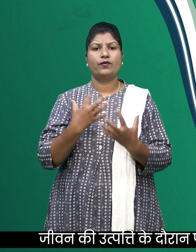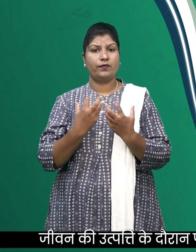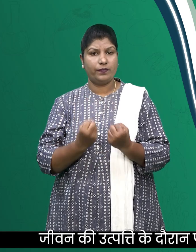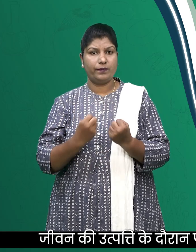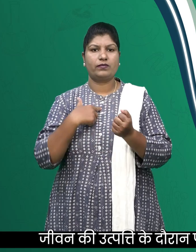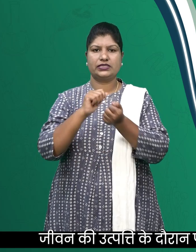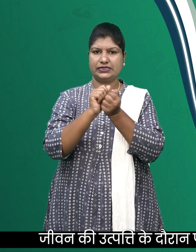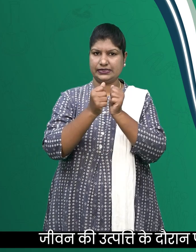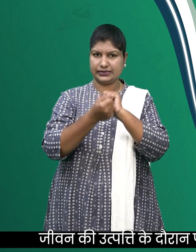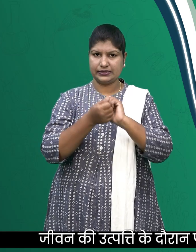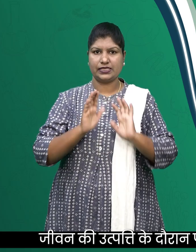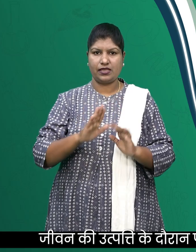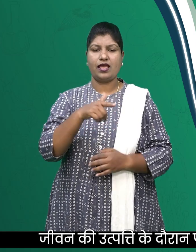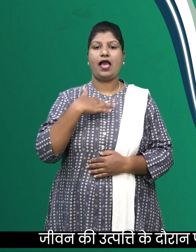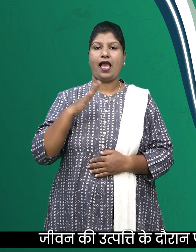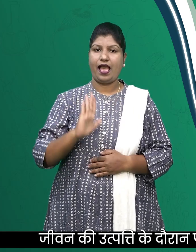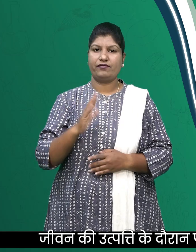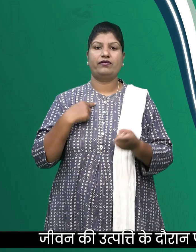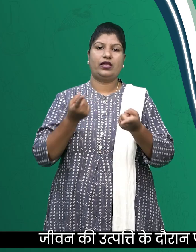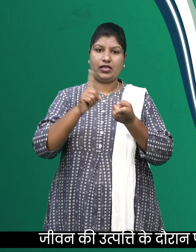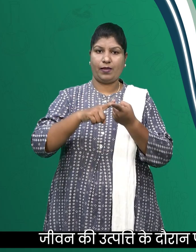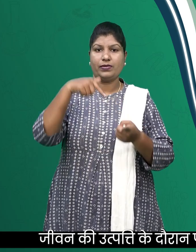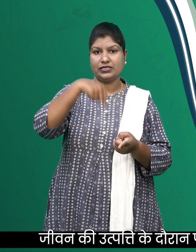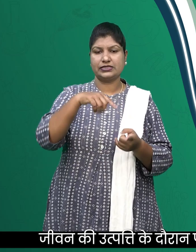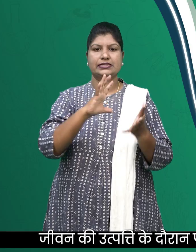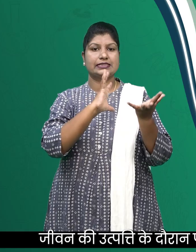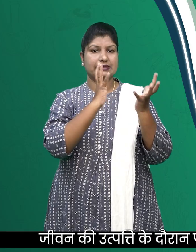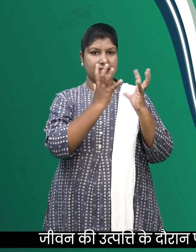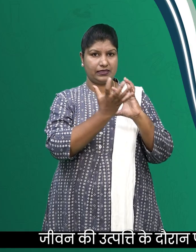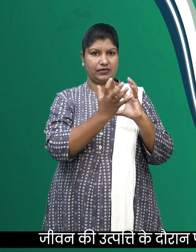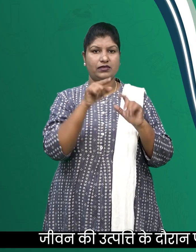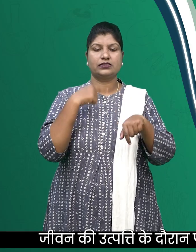दौरान पृथ्वी पर होने वाले आवश्यक परिवर्तनों को समझें।